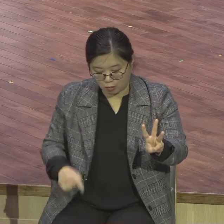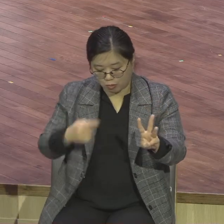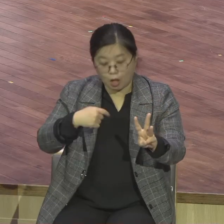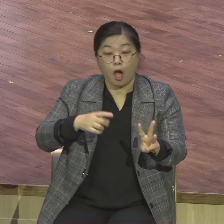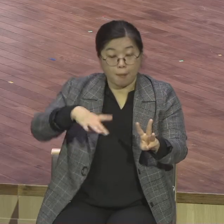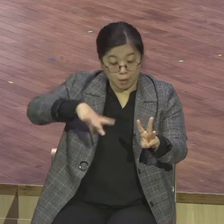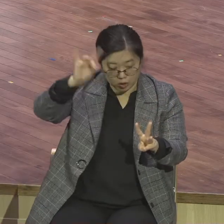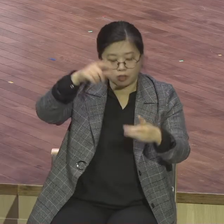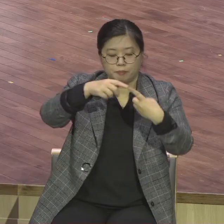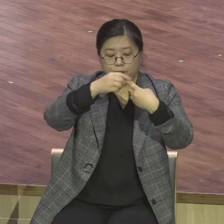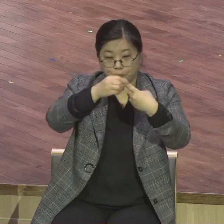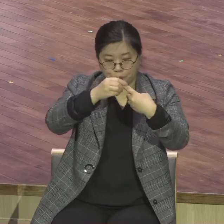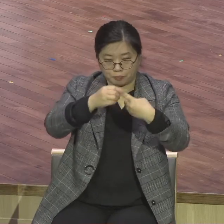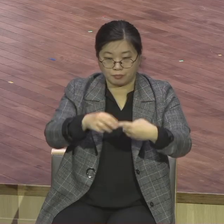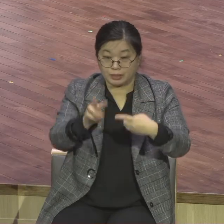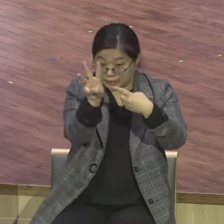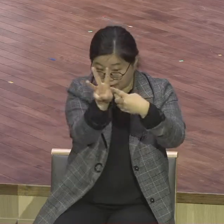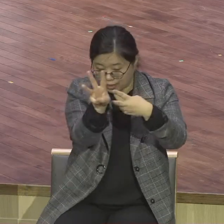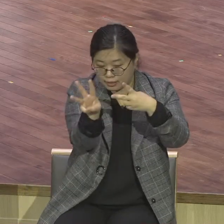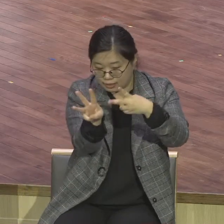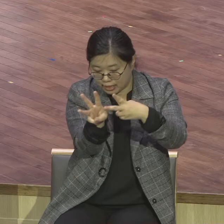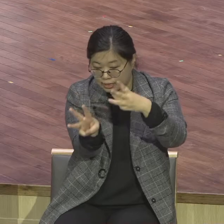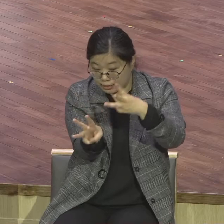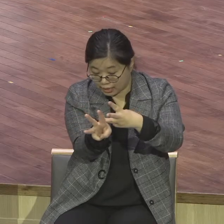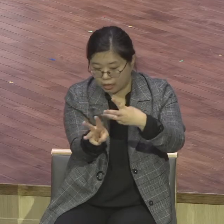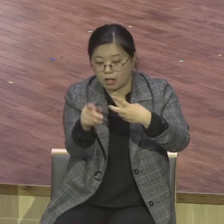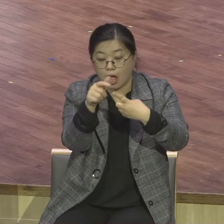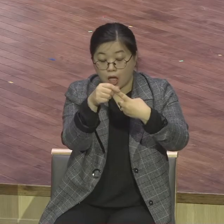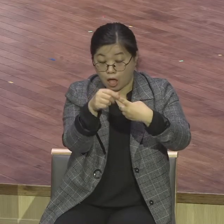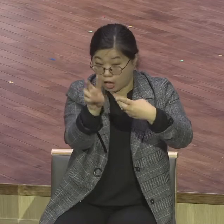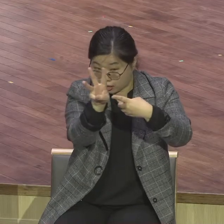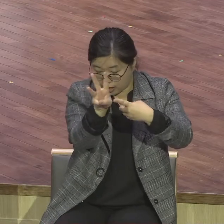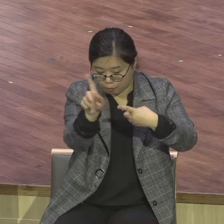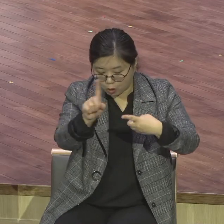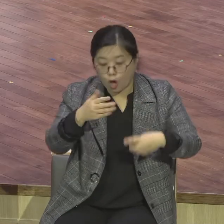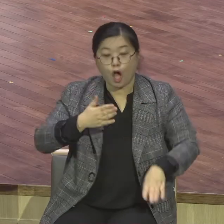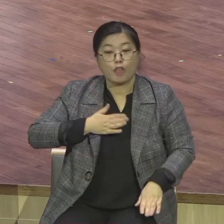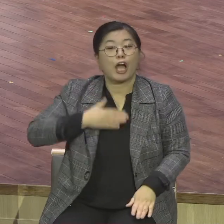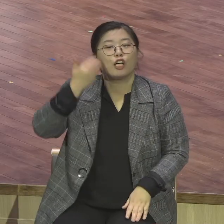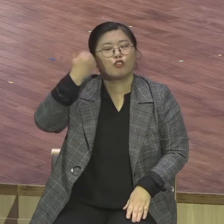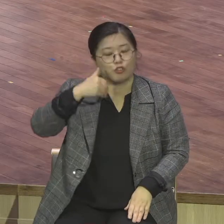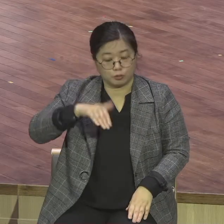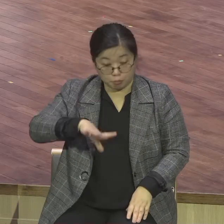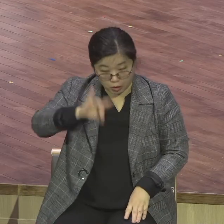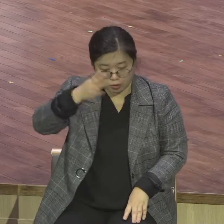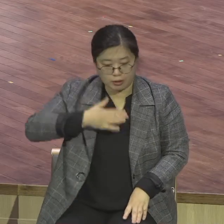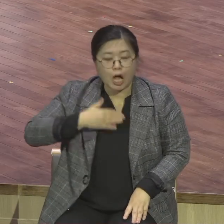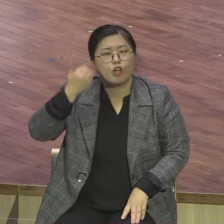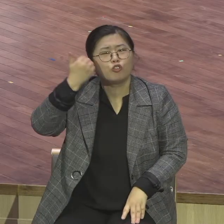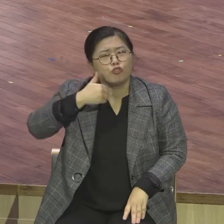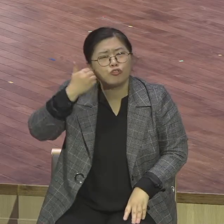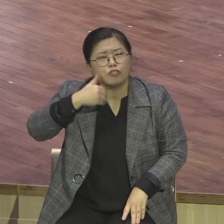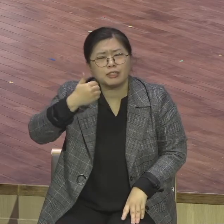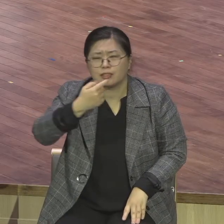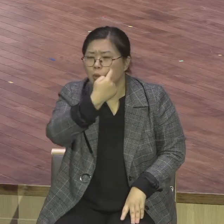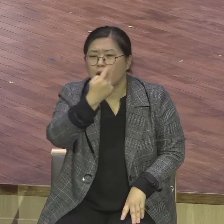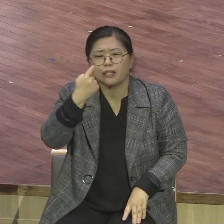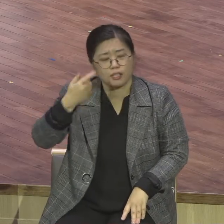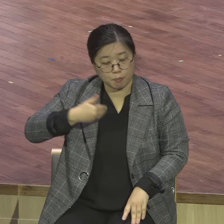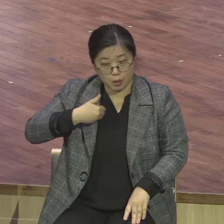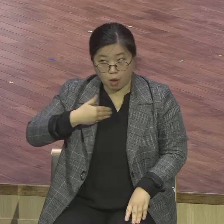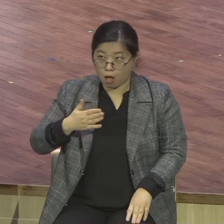내가 누구예요? 바로 하나님의 형상으로 지음받은 존재예요. 그럼 내가 보통 존재가